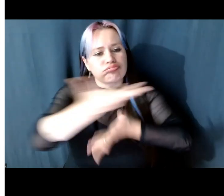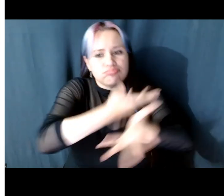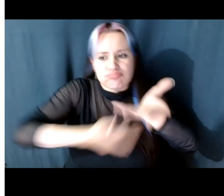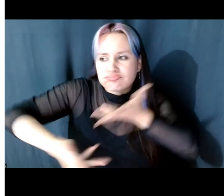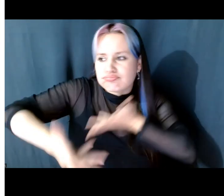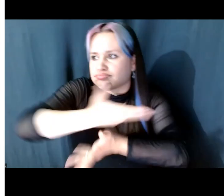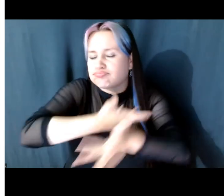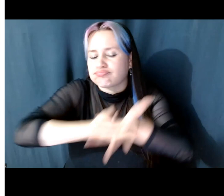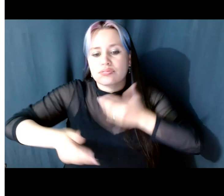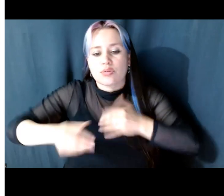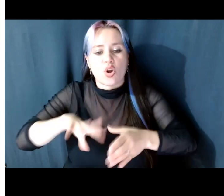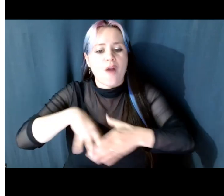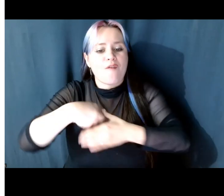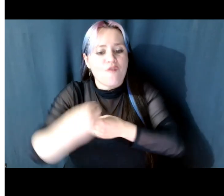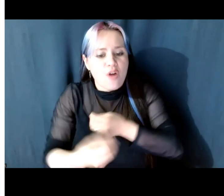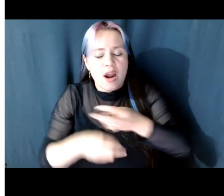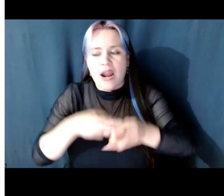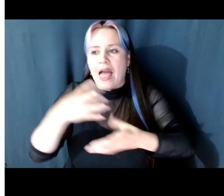bu